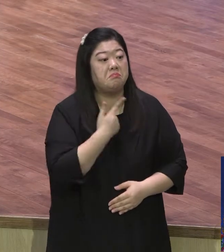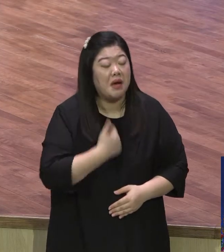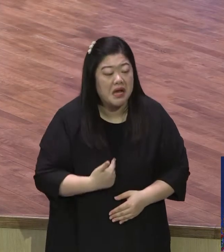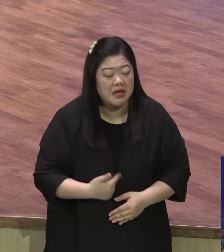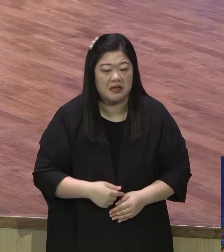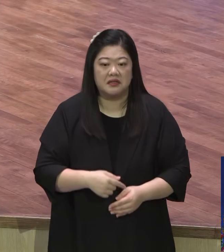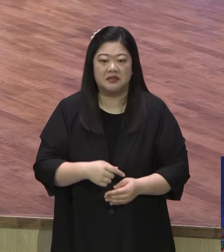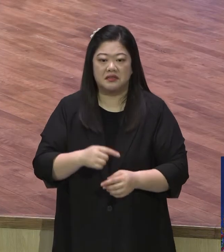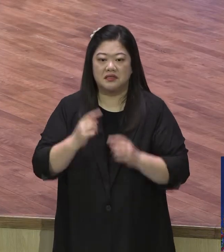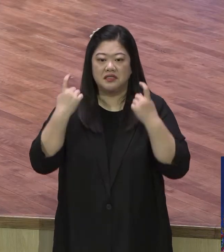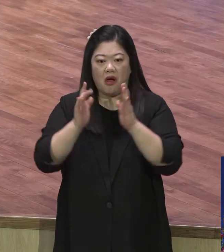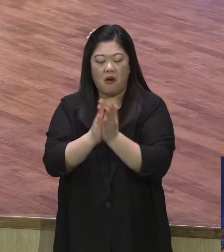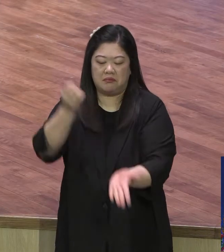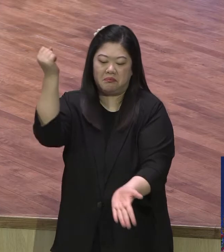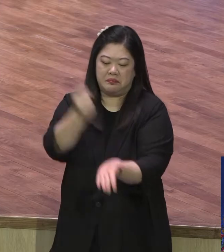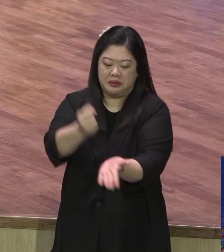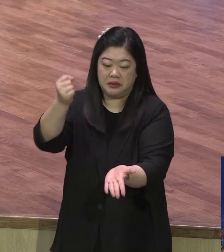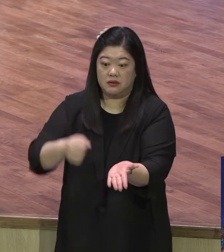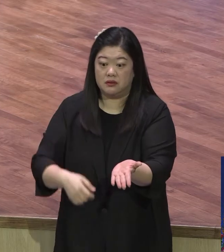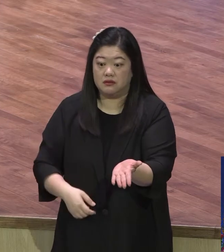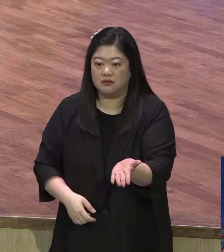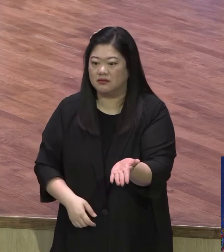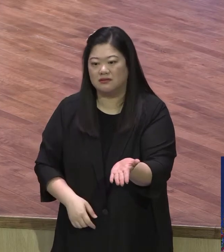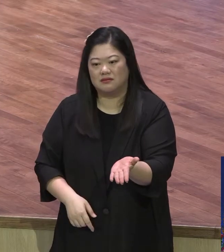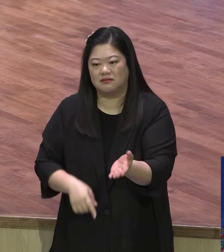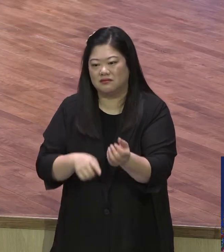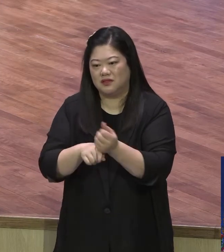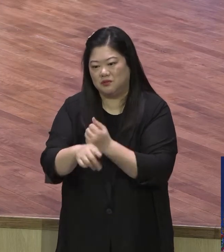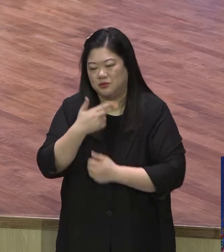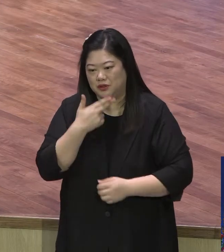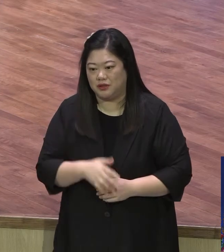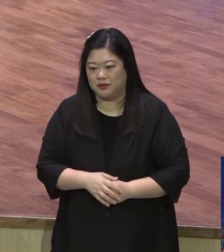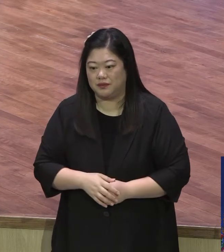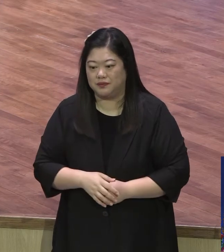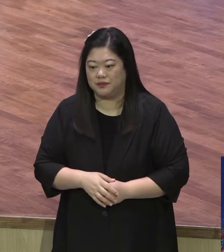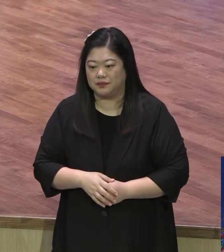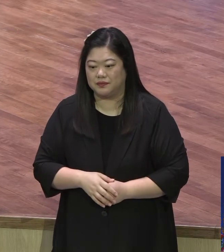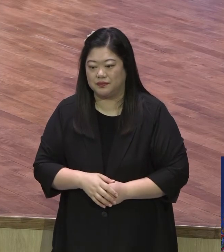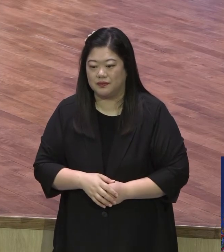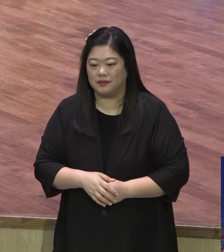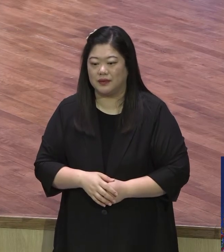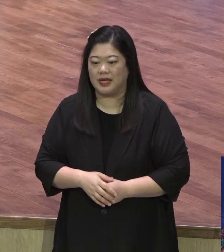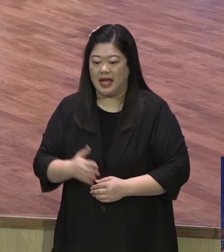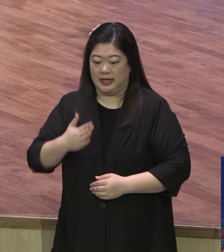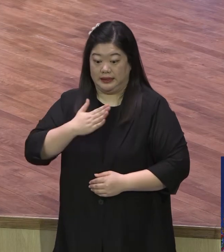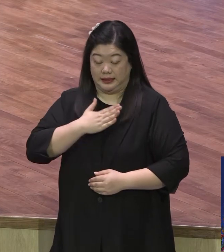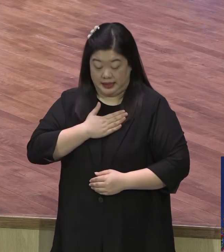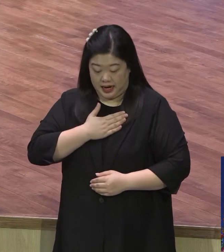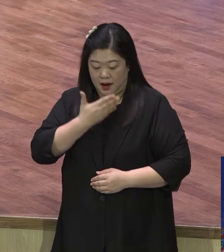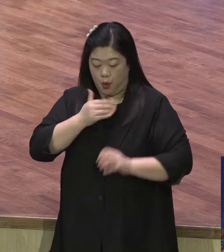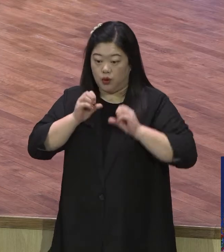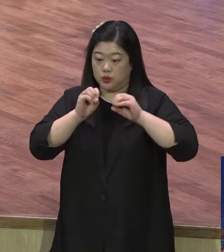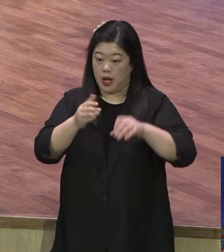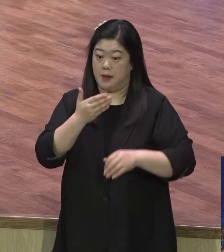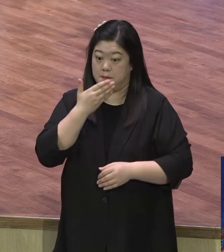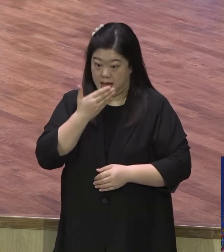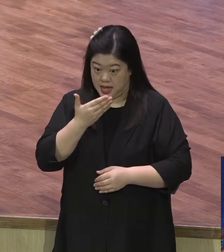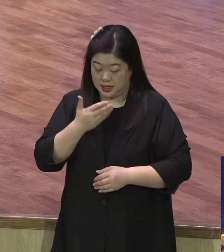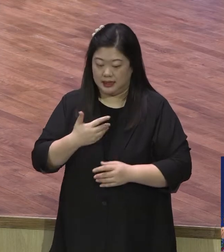가짜예요 가짜 그건 다락방 성교사 아니에요 다락방 성교사는 나 대신에 예수가